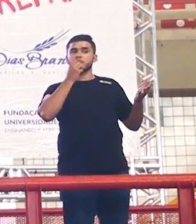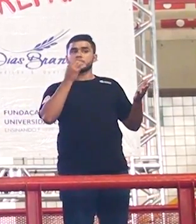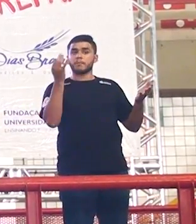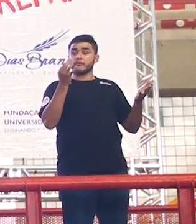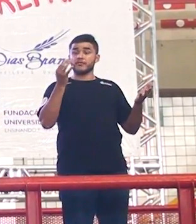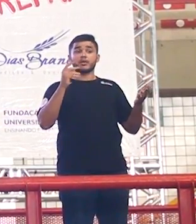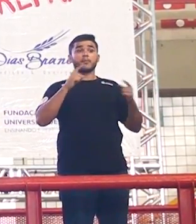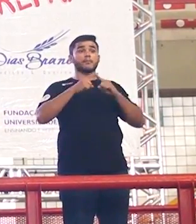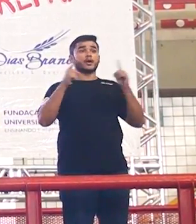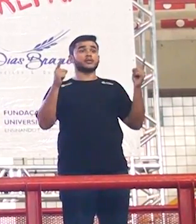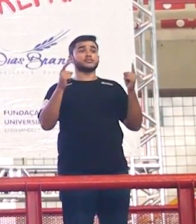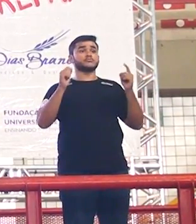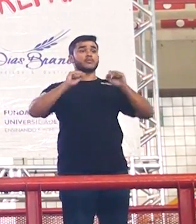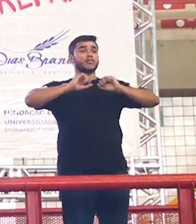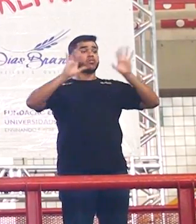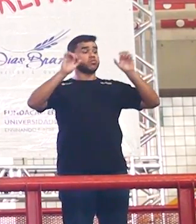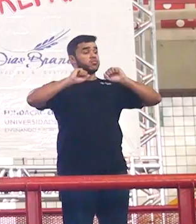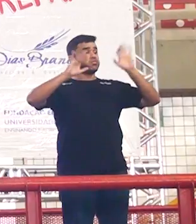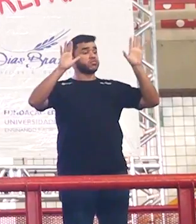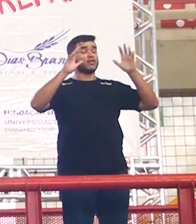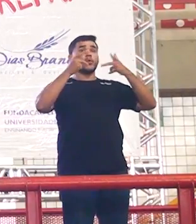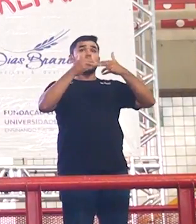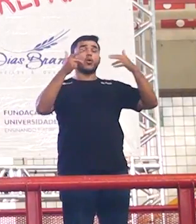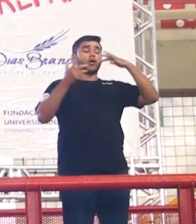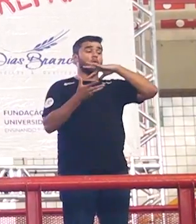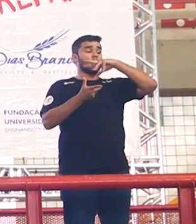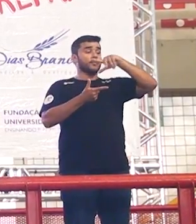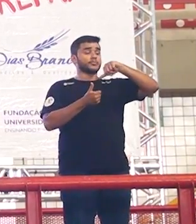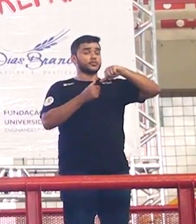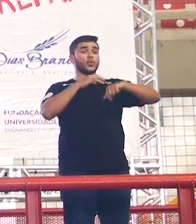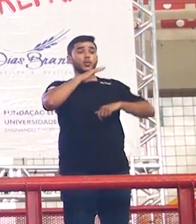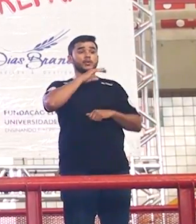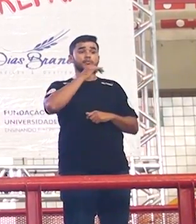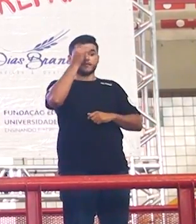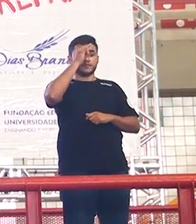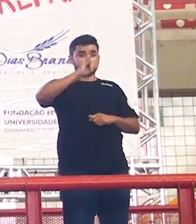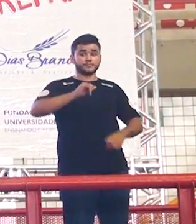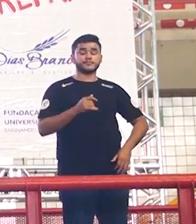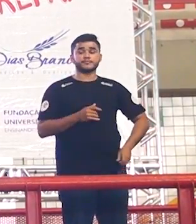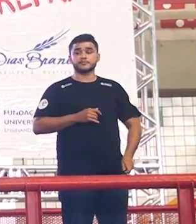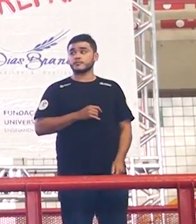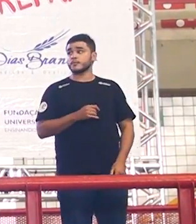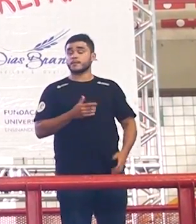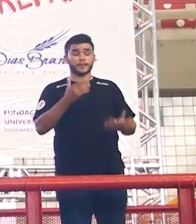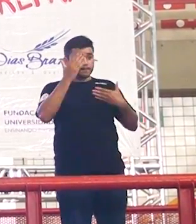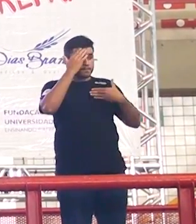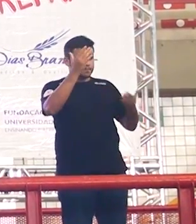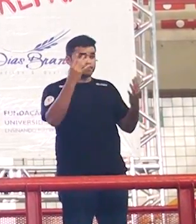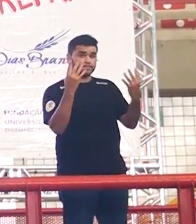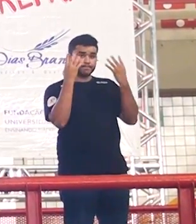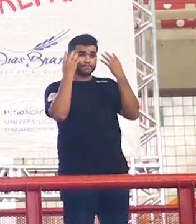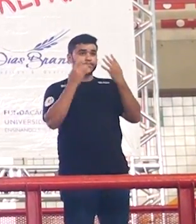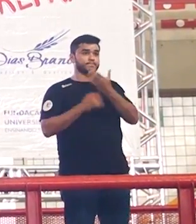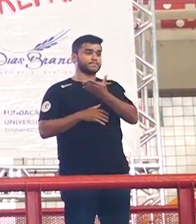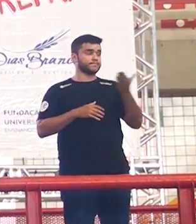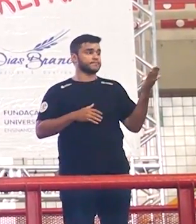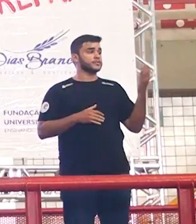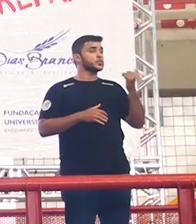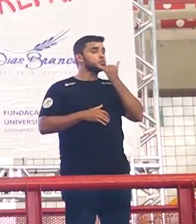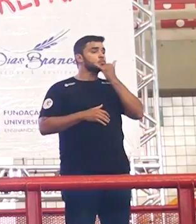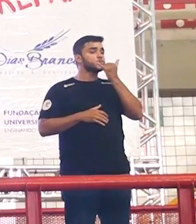eficiente e que polua pouco. Esse é o grande motivo das pesquisas. Tá bom? Obrigado pela atenção.